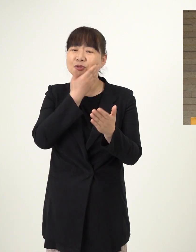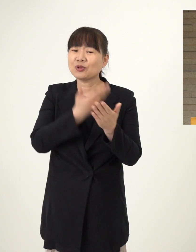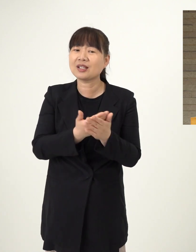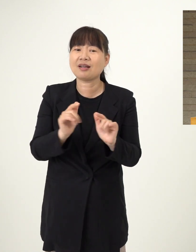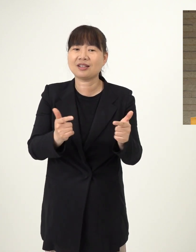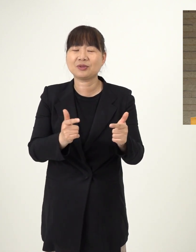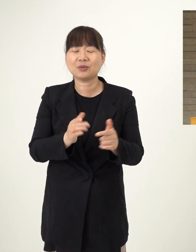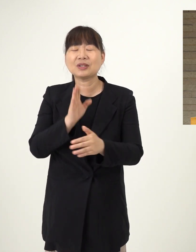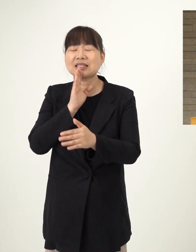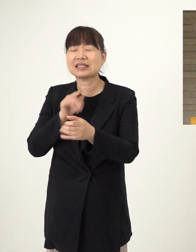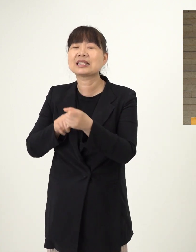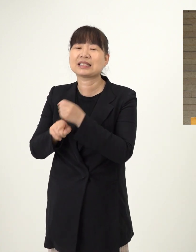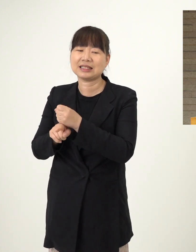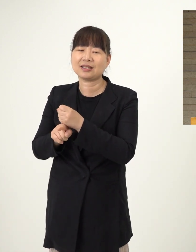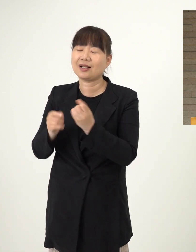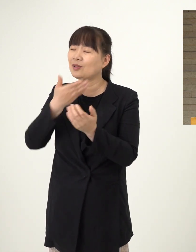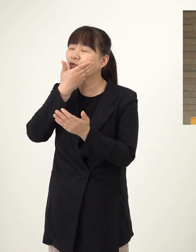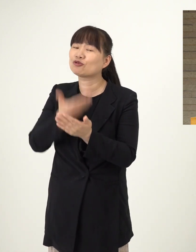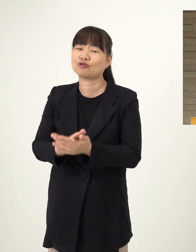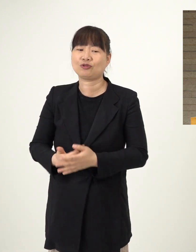진리가 중요한 거예요.